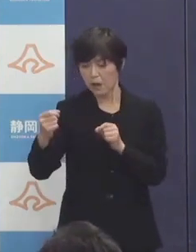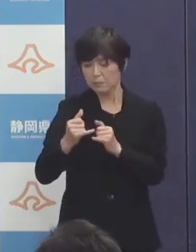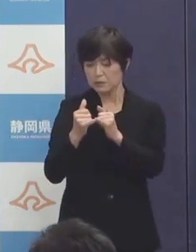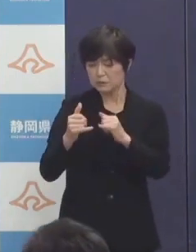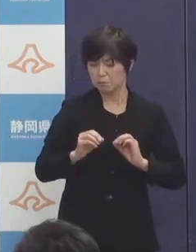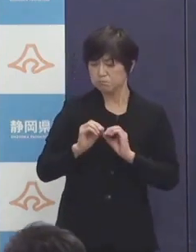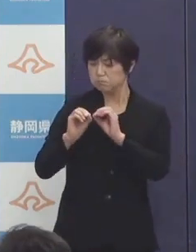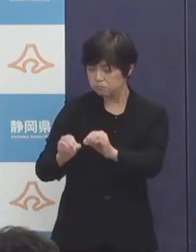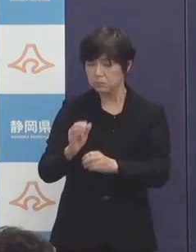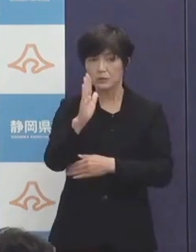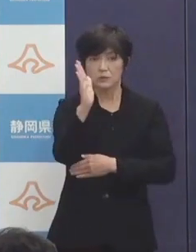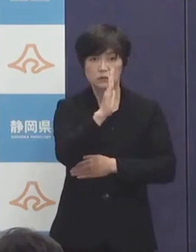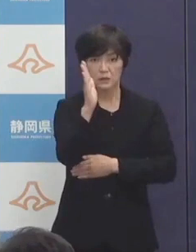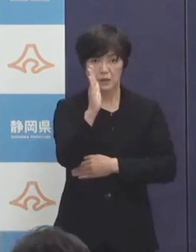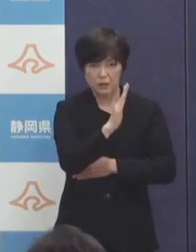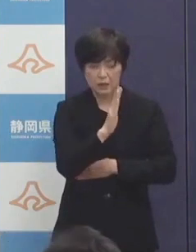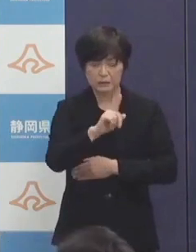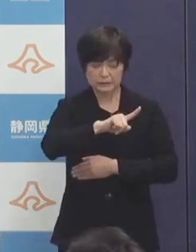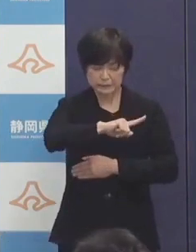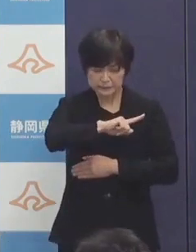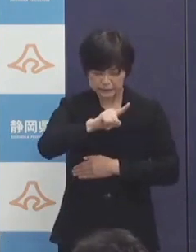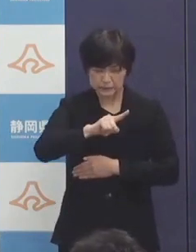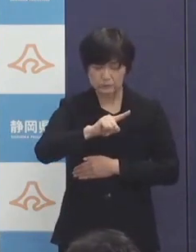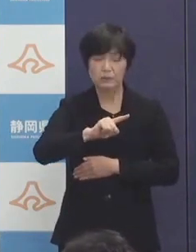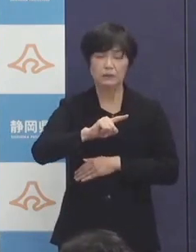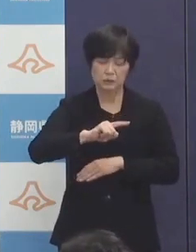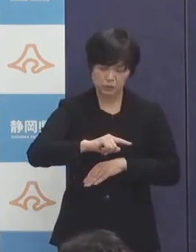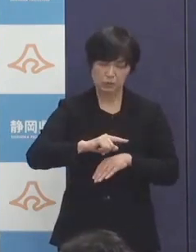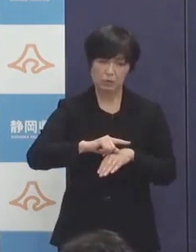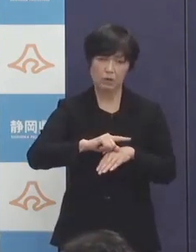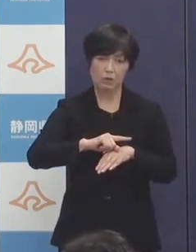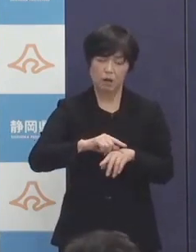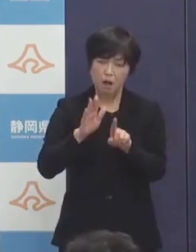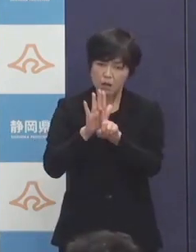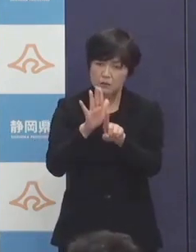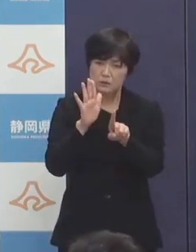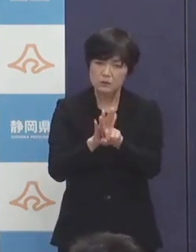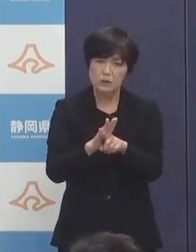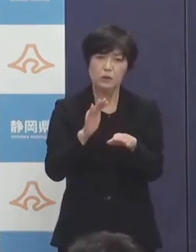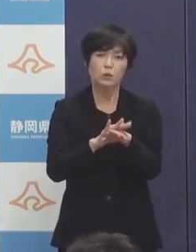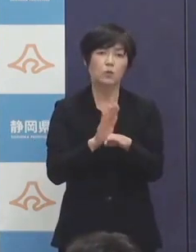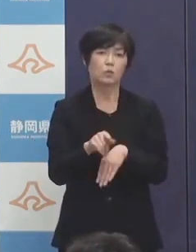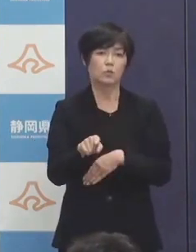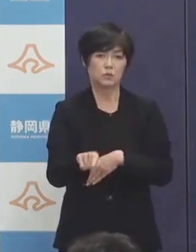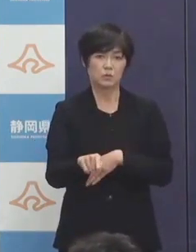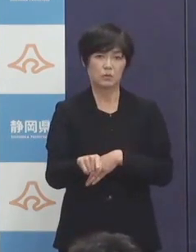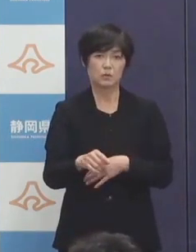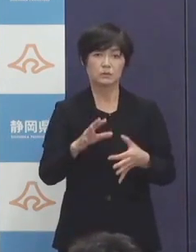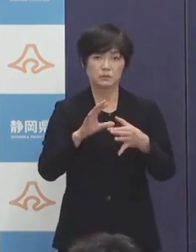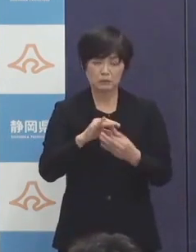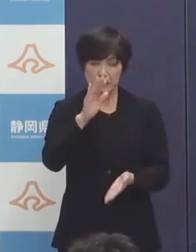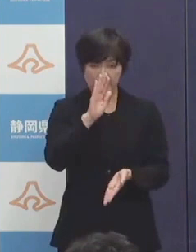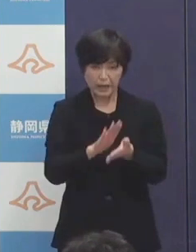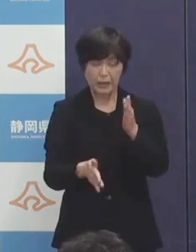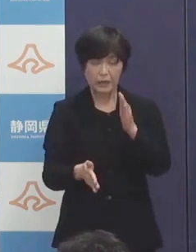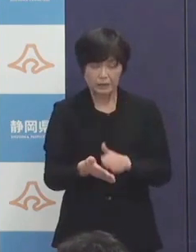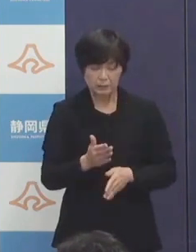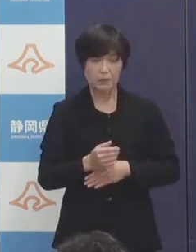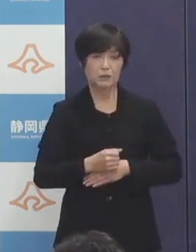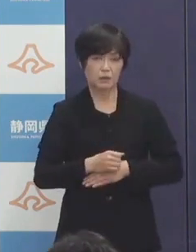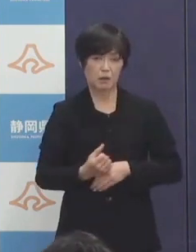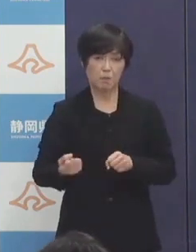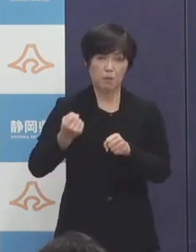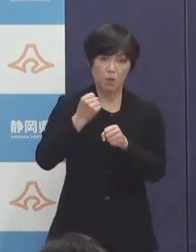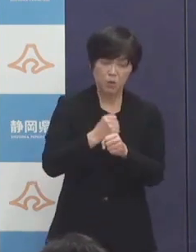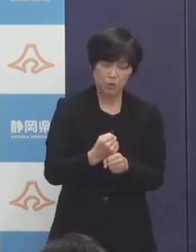を感染させないことが最大の医療関係者に対する支援になります。ぜひ今一度コロナウイルス感